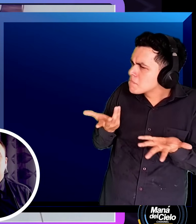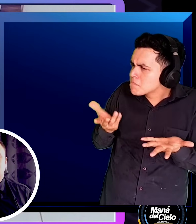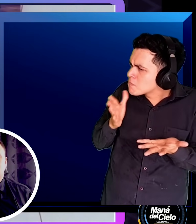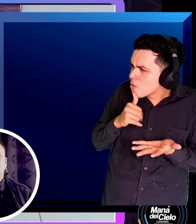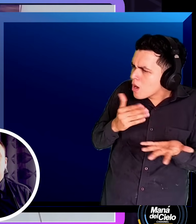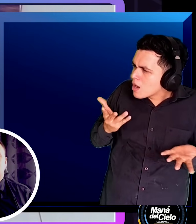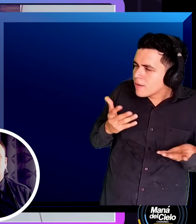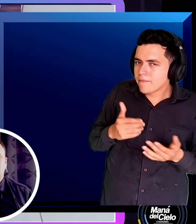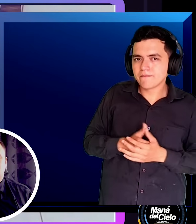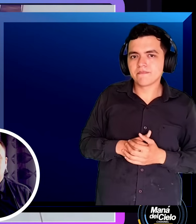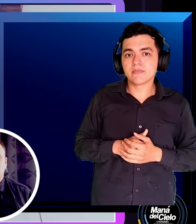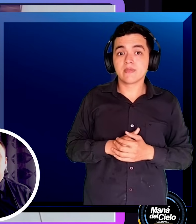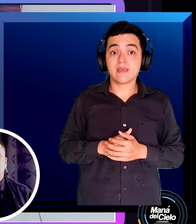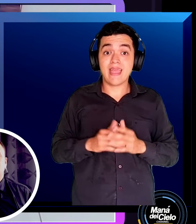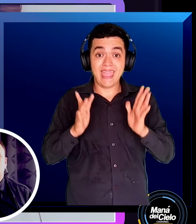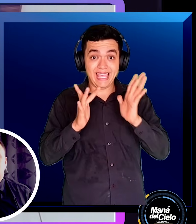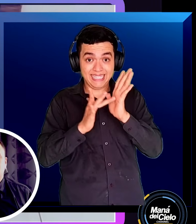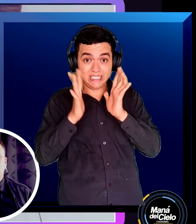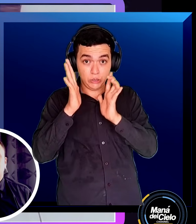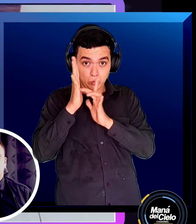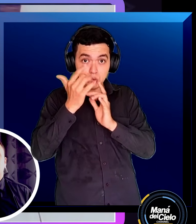Pero escuche,